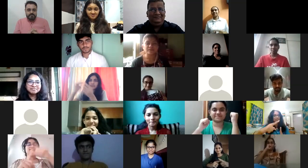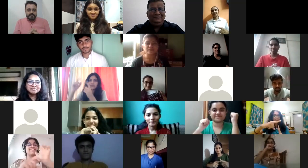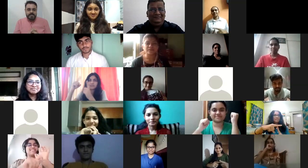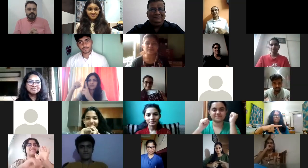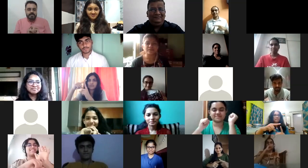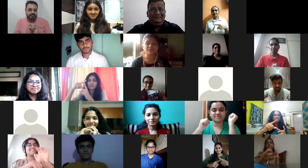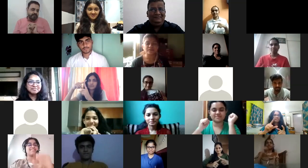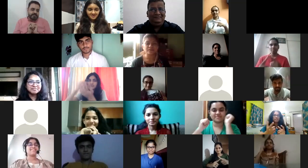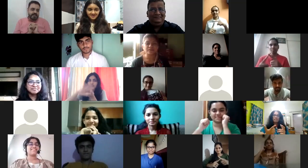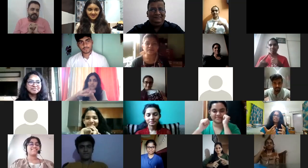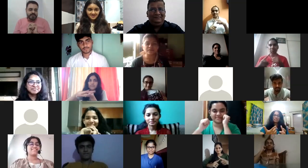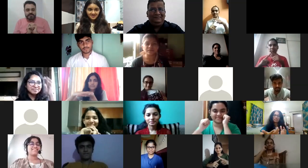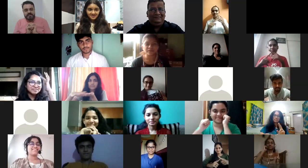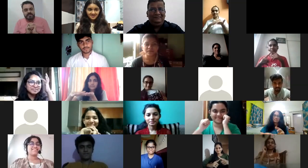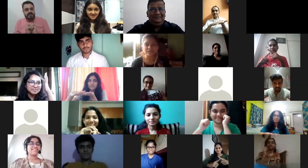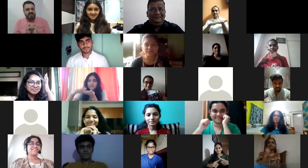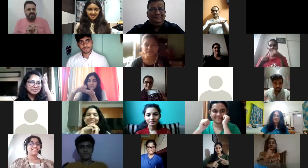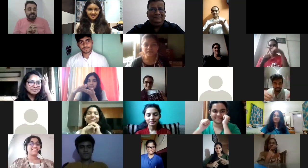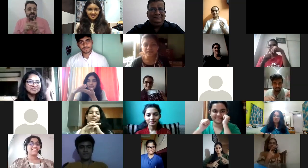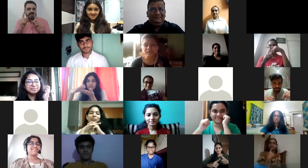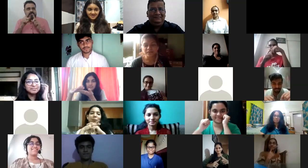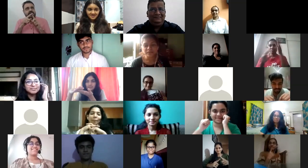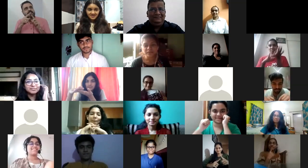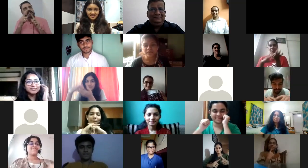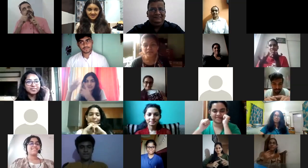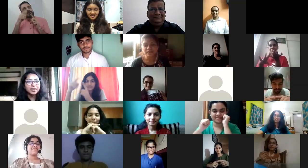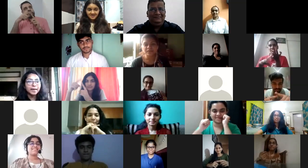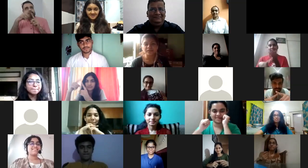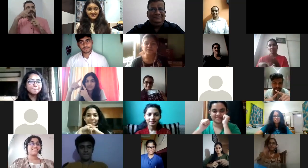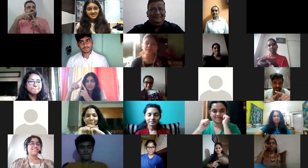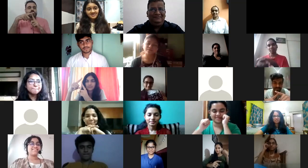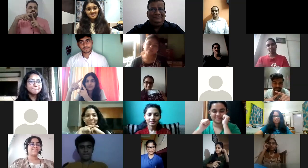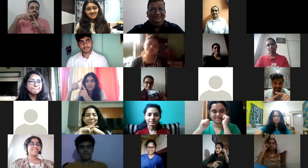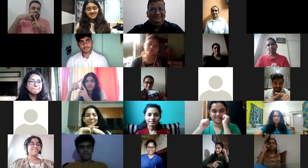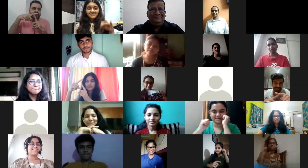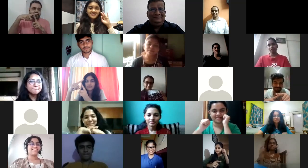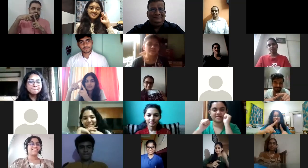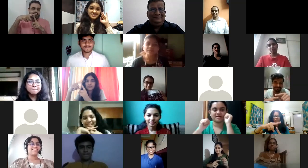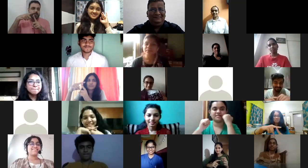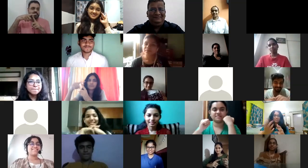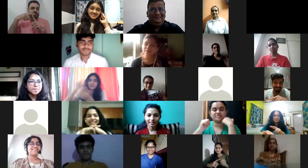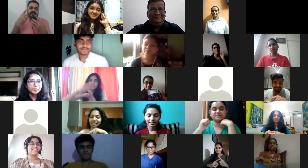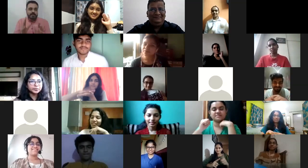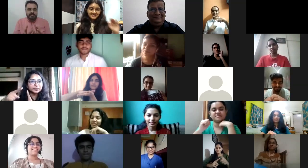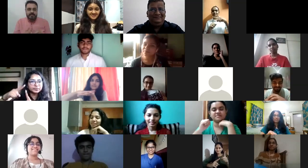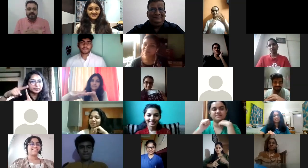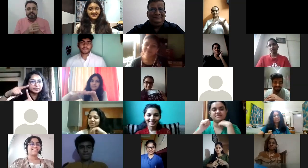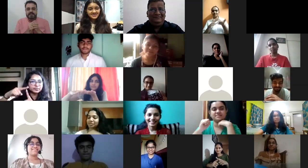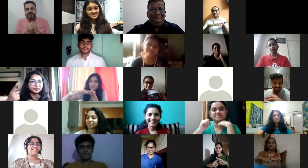Okay, so even I was stuck initially. T, अभी T दो ऐसा तो Tuesday हो गया, वो T तो खत्म हो गया, अभी क्या